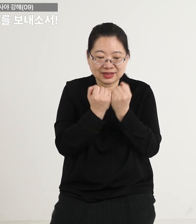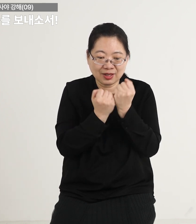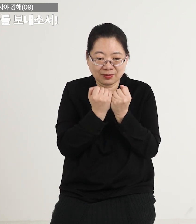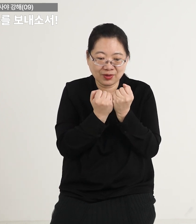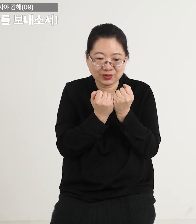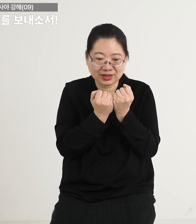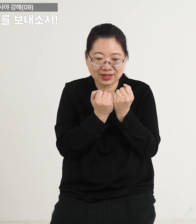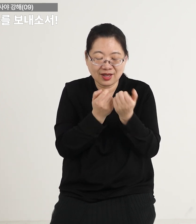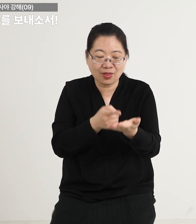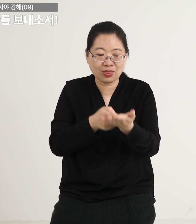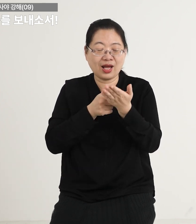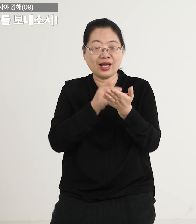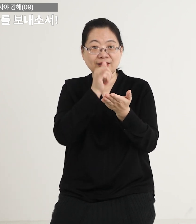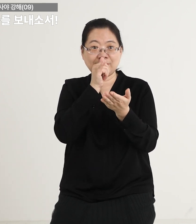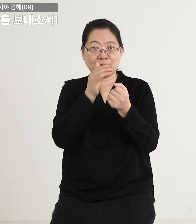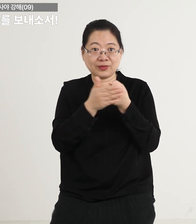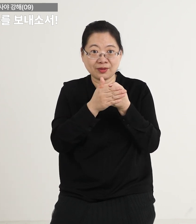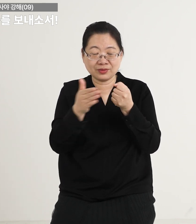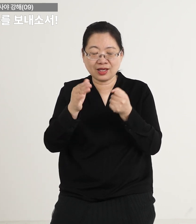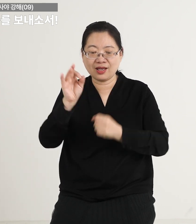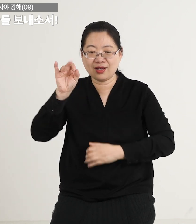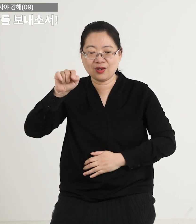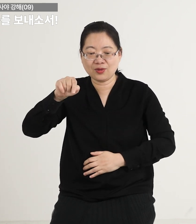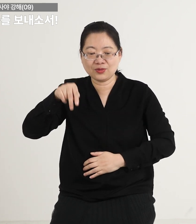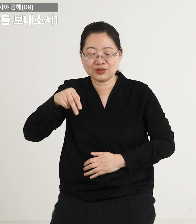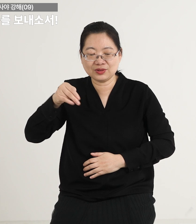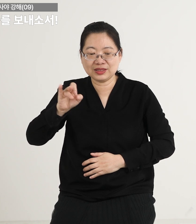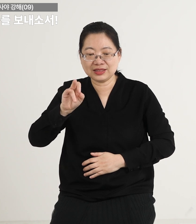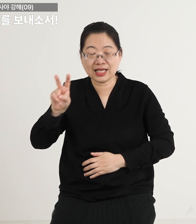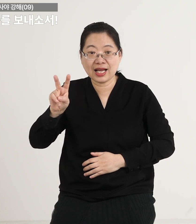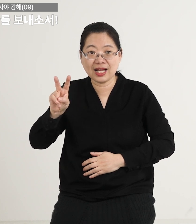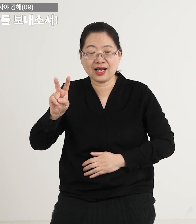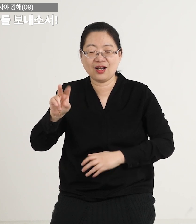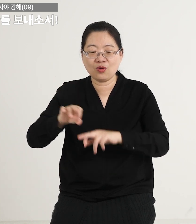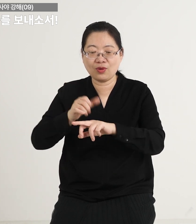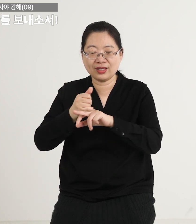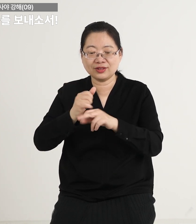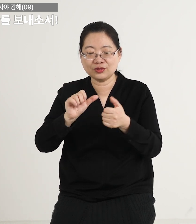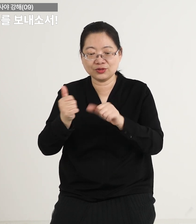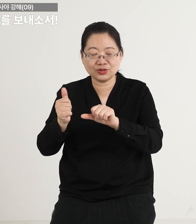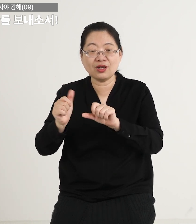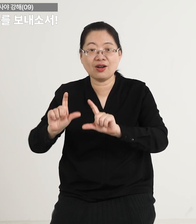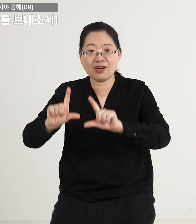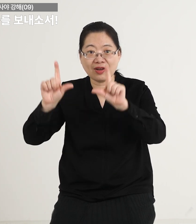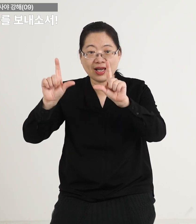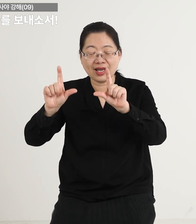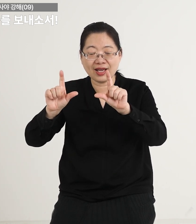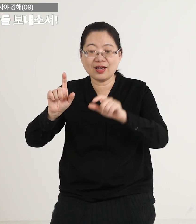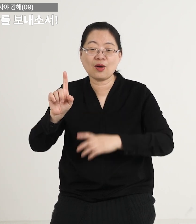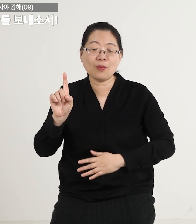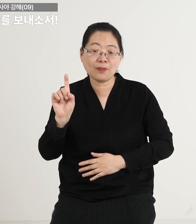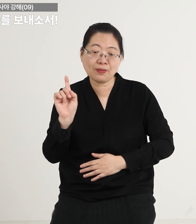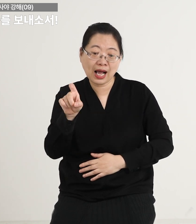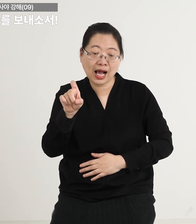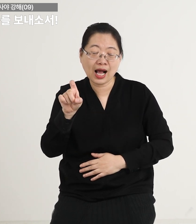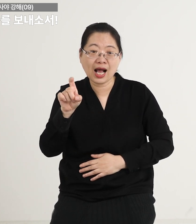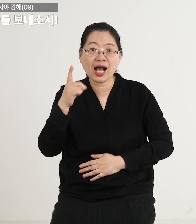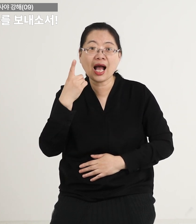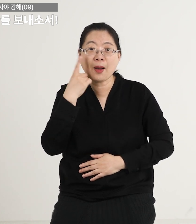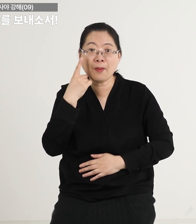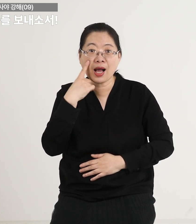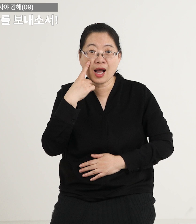우리도 이 우시야 왕이 죽던 해 여기에다가 커서를 놓고 딸깍해서